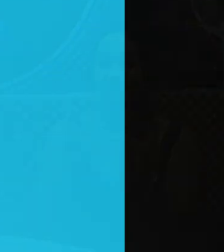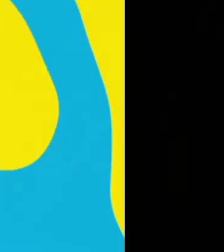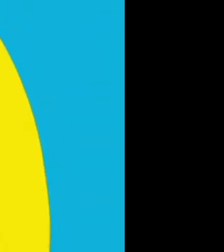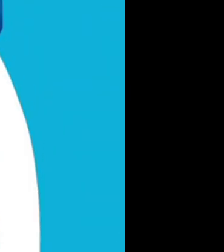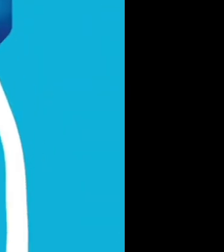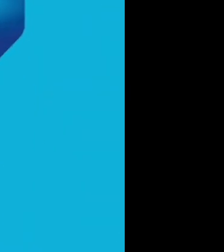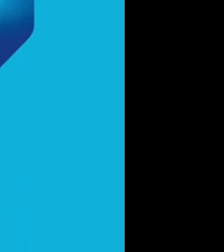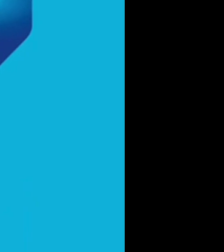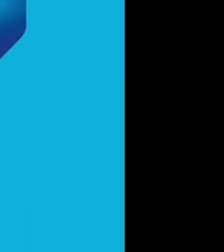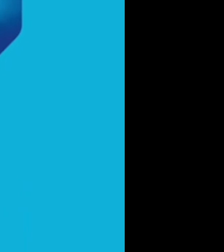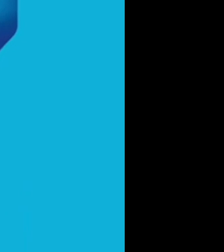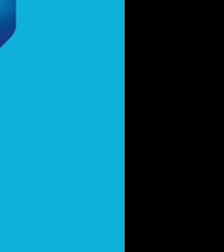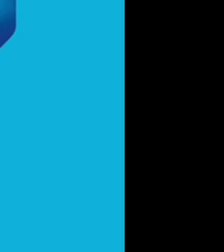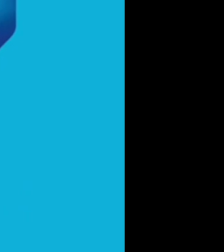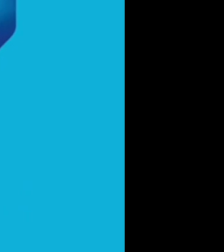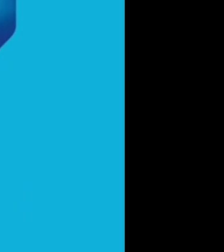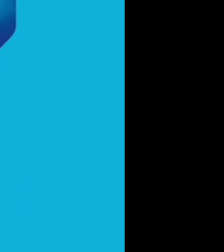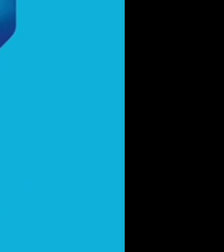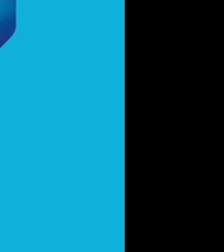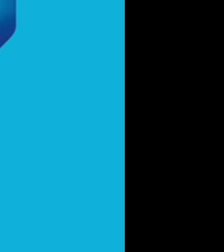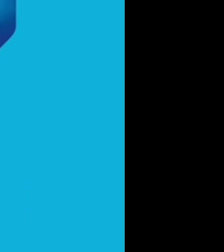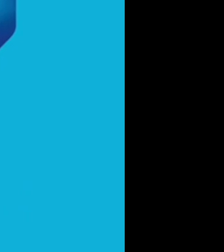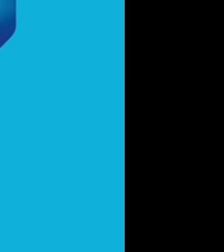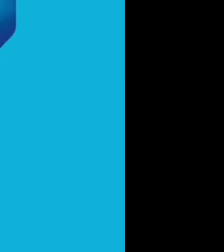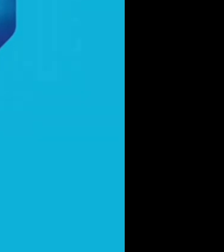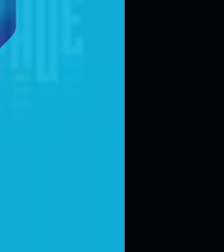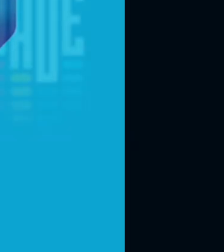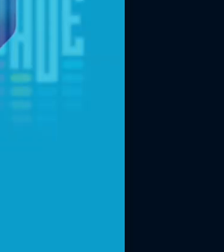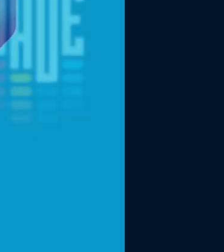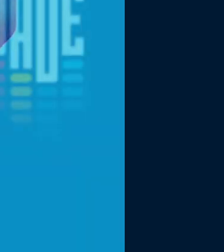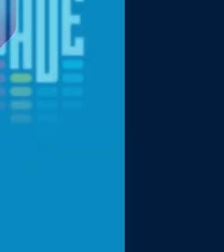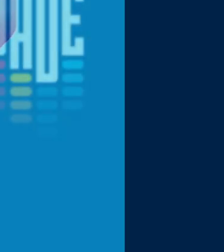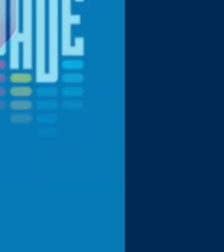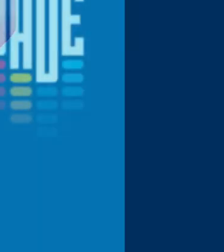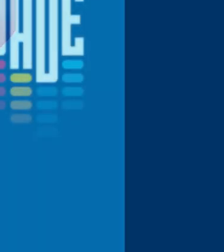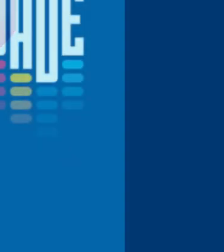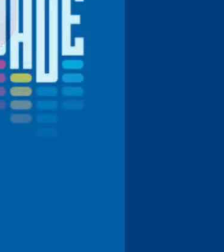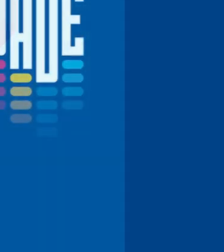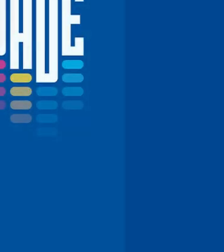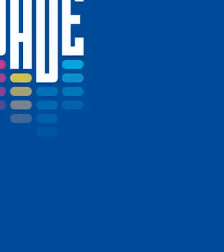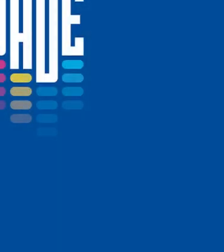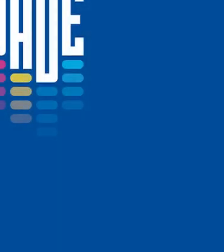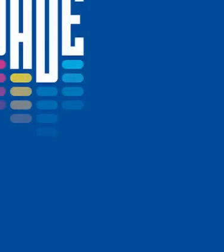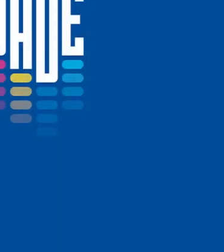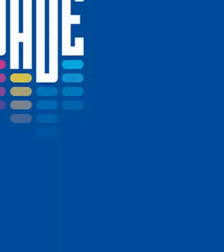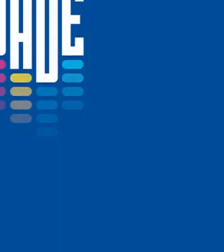Continue conosco no portal da Prefeitura e nas redes sociais.